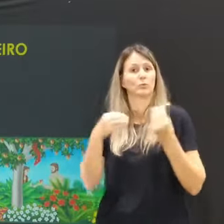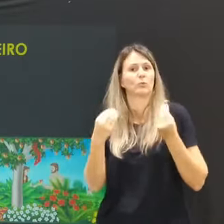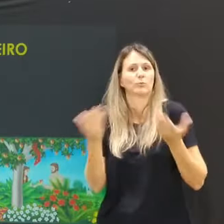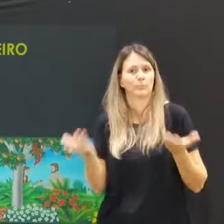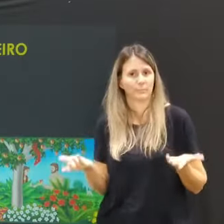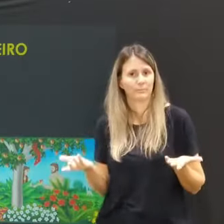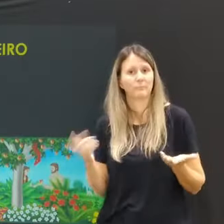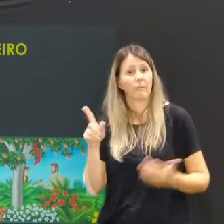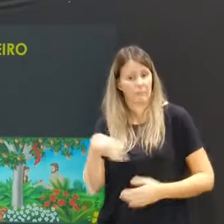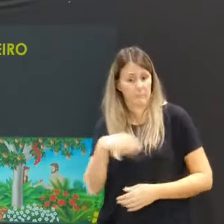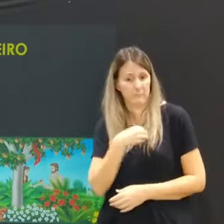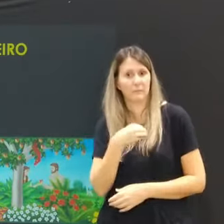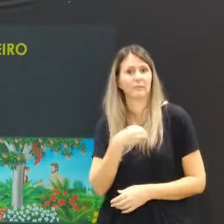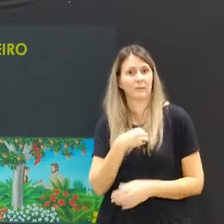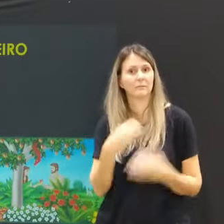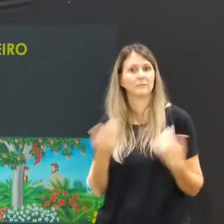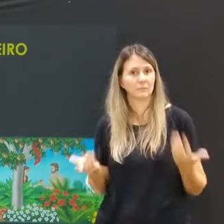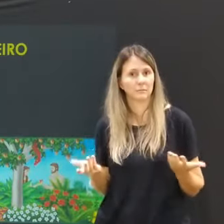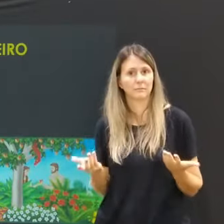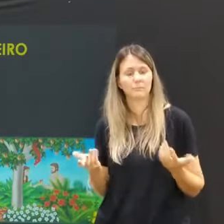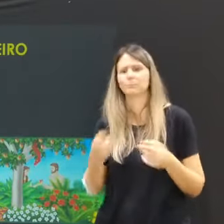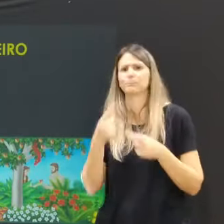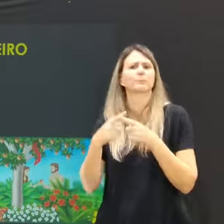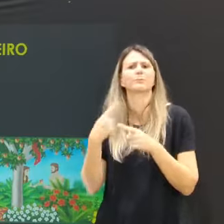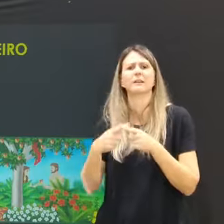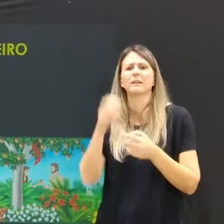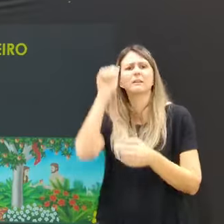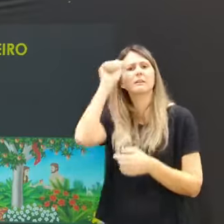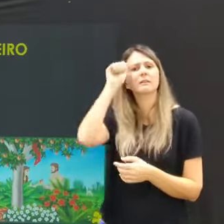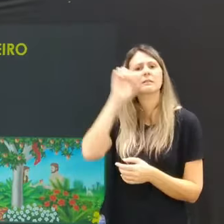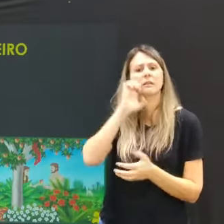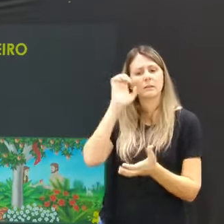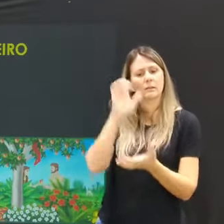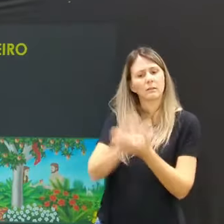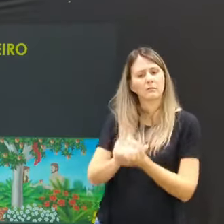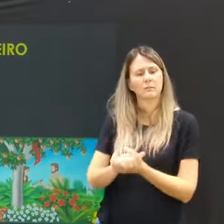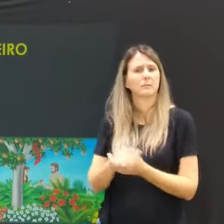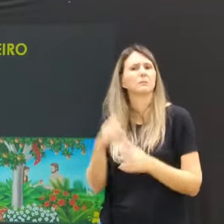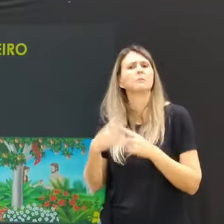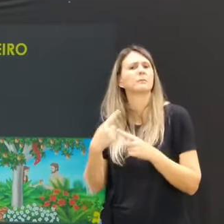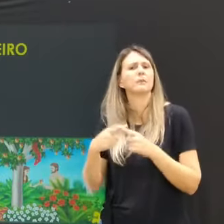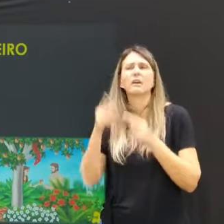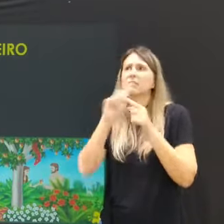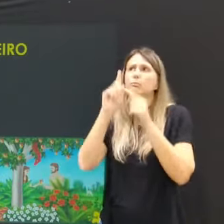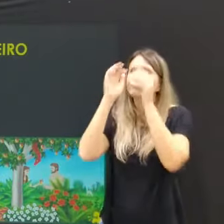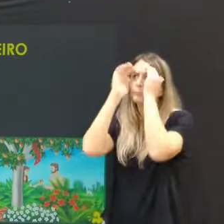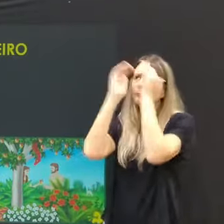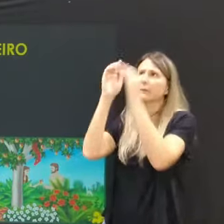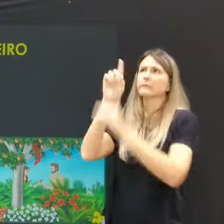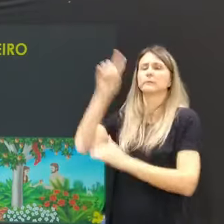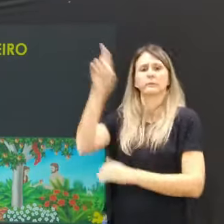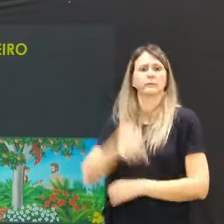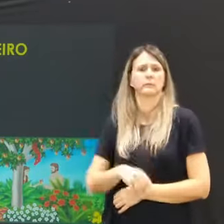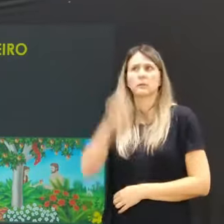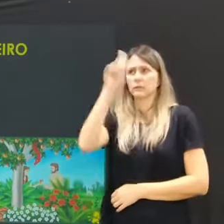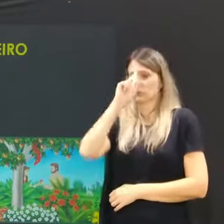não obedeceram a Deus completamente, o pecado entrou, né? Adão e Eva eram um casal, mas os dois